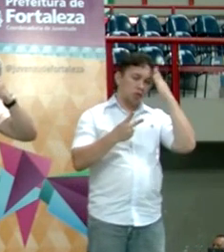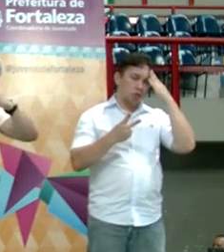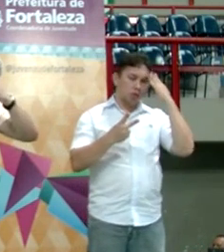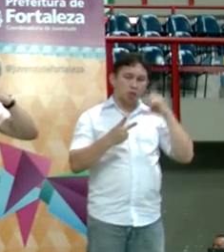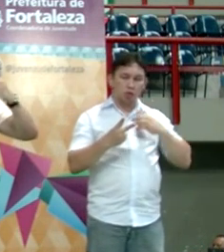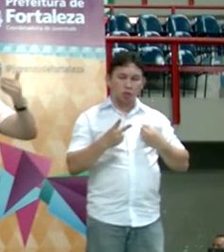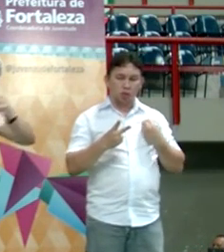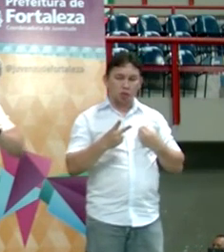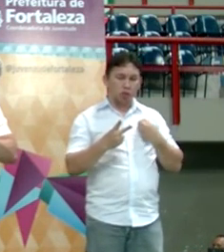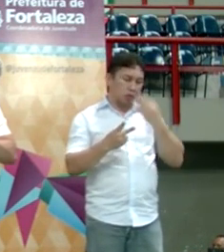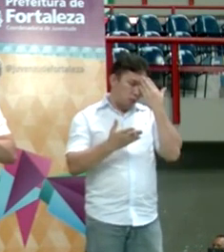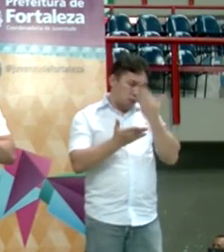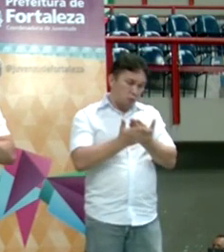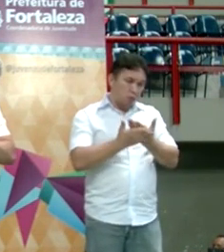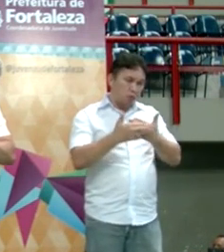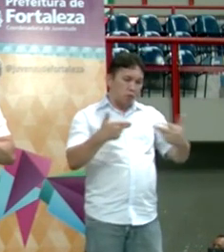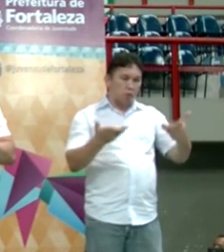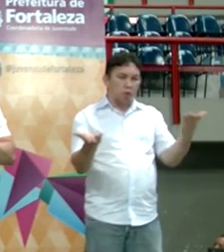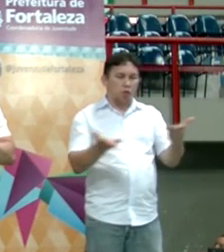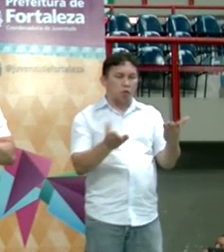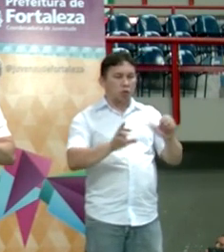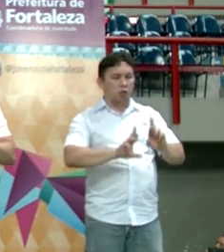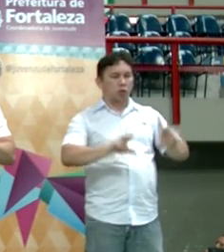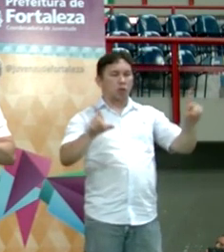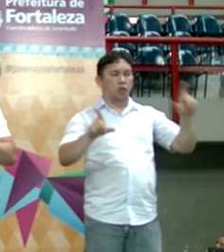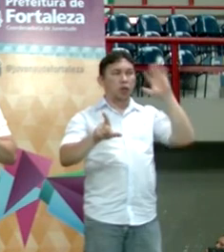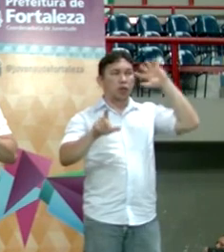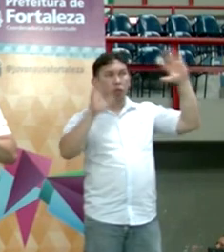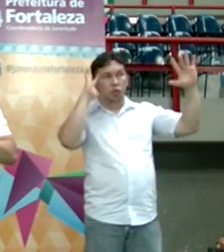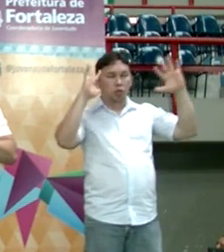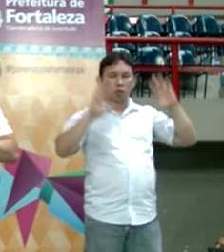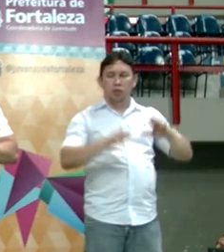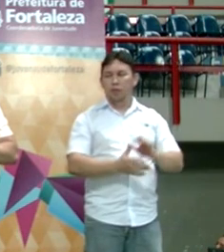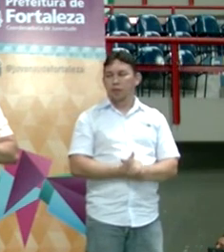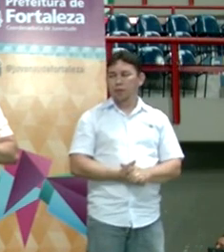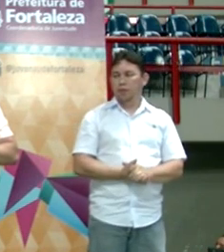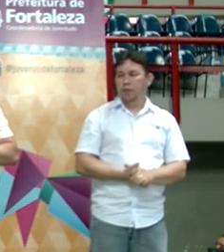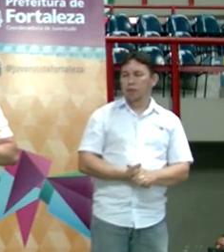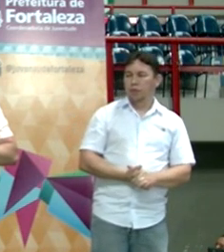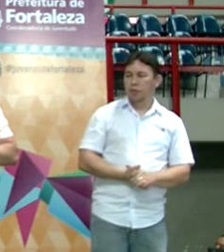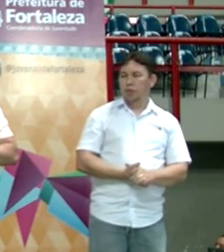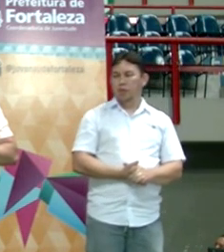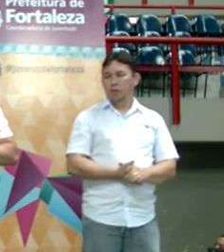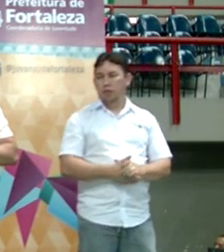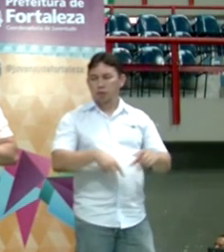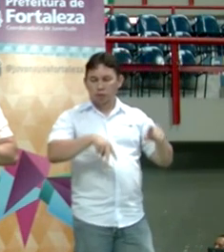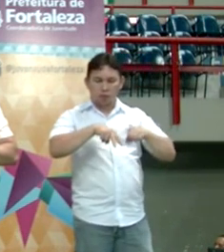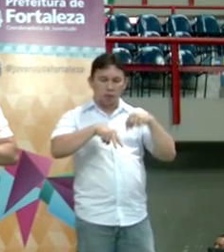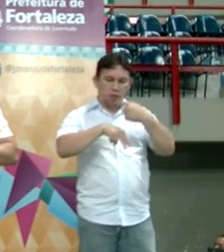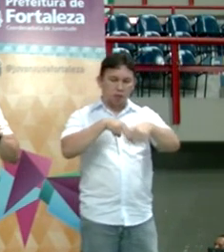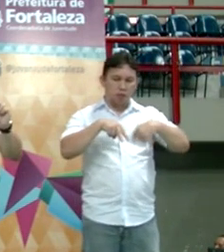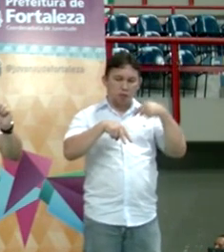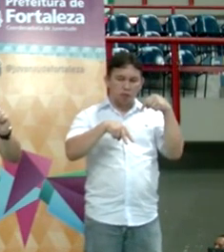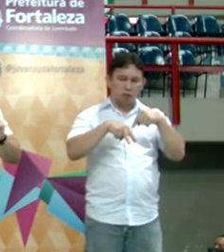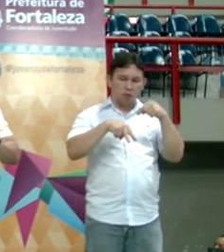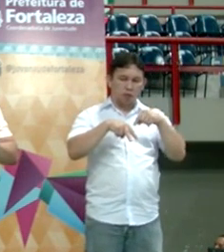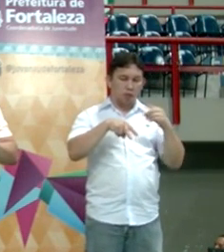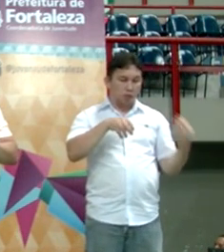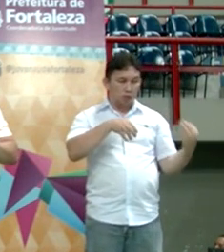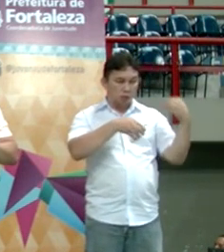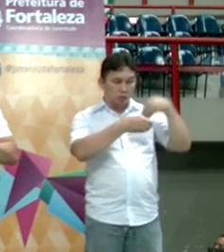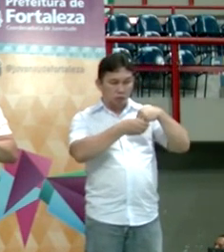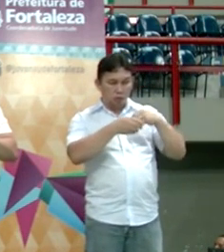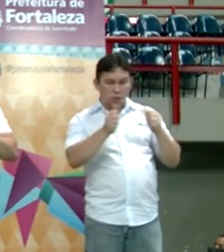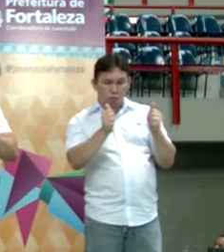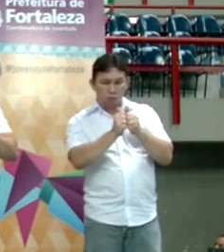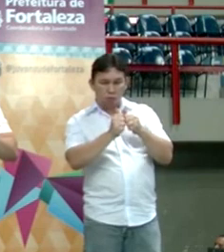está descrente nas utopias hoje, tá? O anarquismo se encaixaria